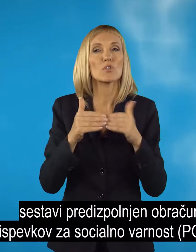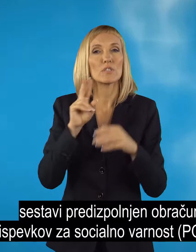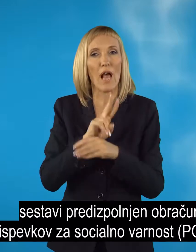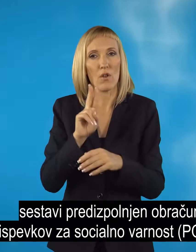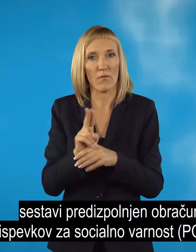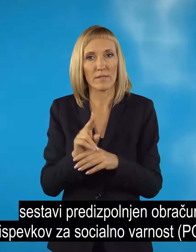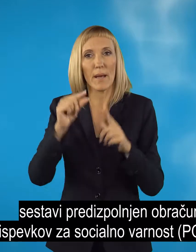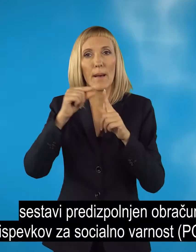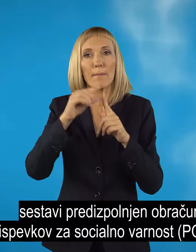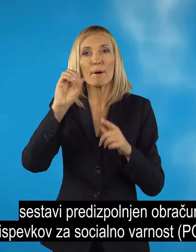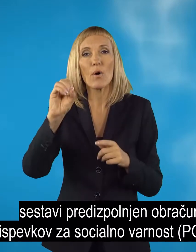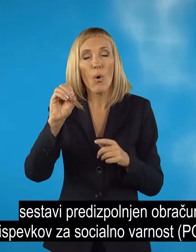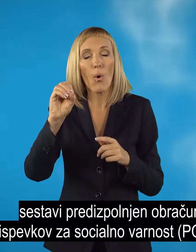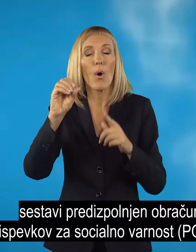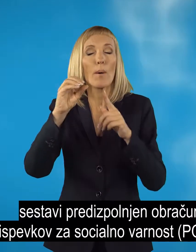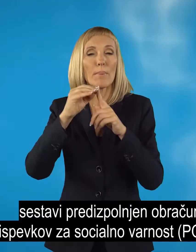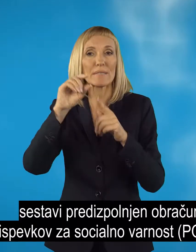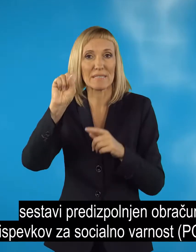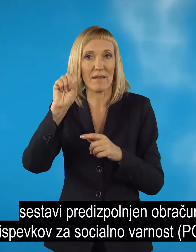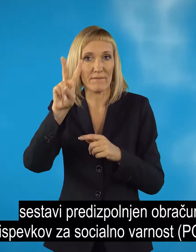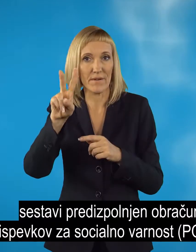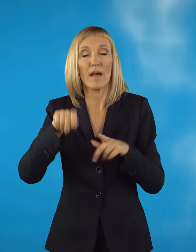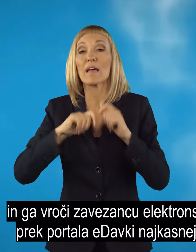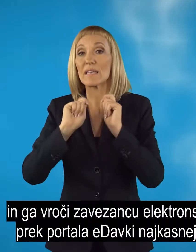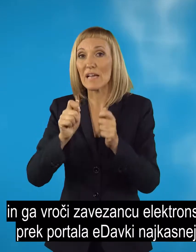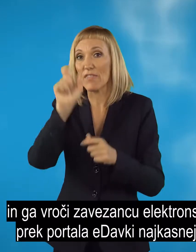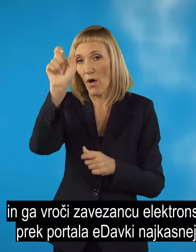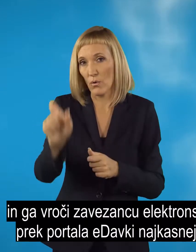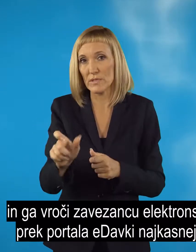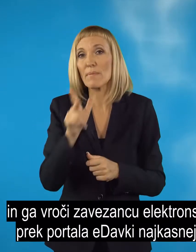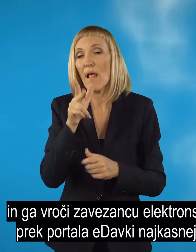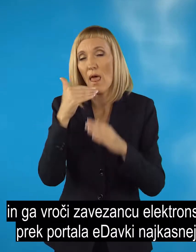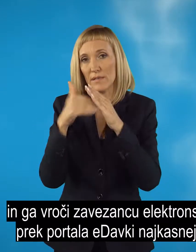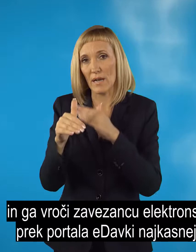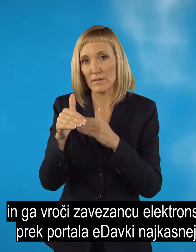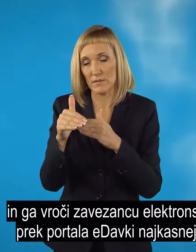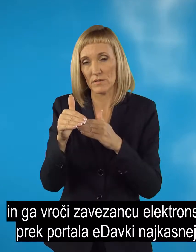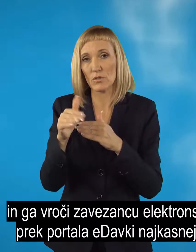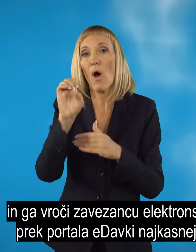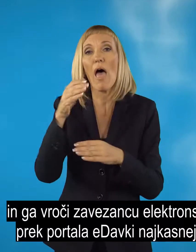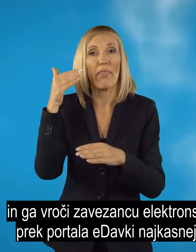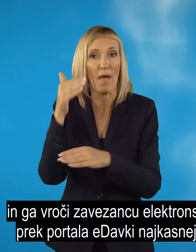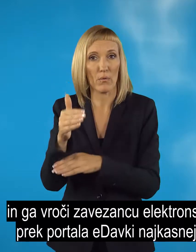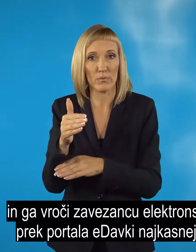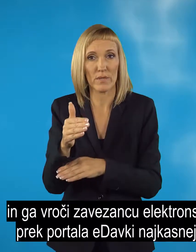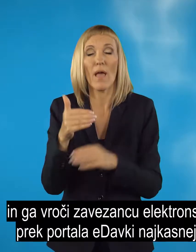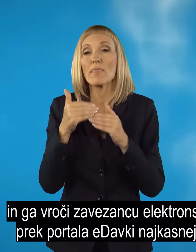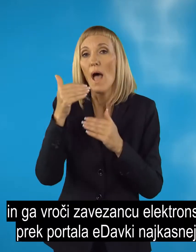varnost, POPSV, in ga vroči zavezancu elektronsko prek portala e-davki, najkasneje